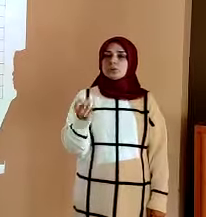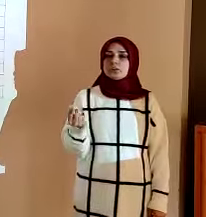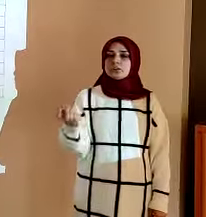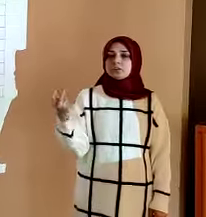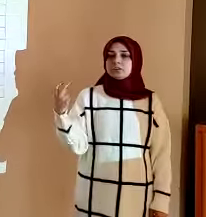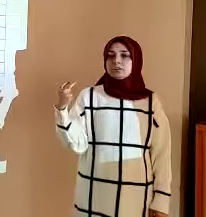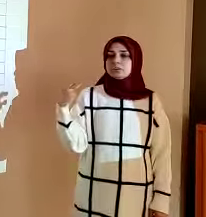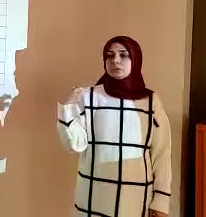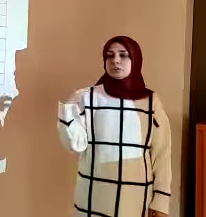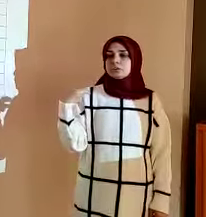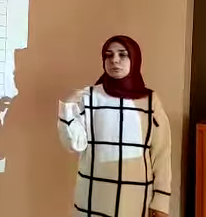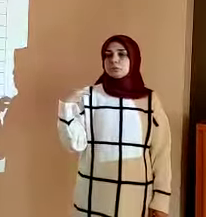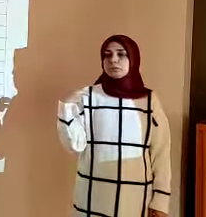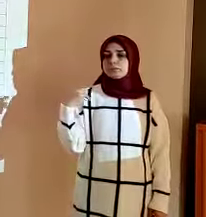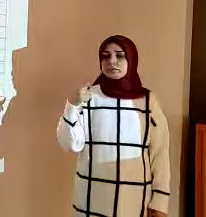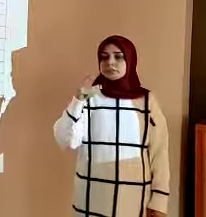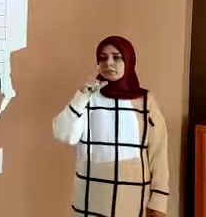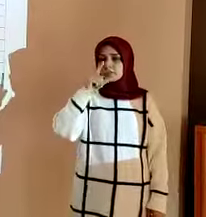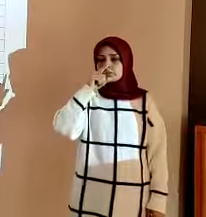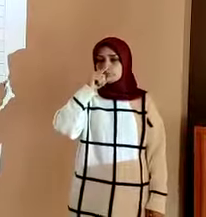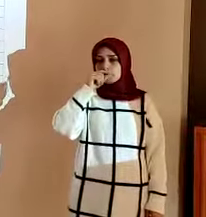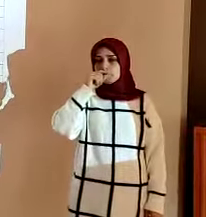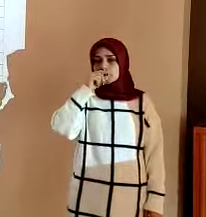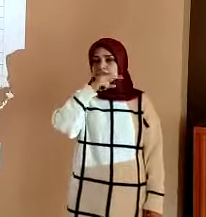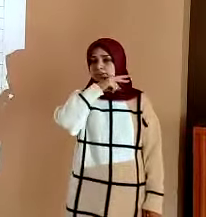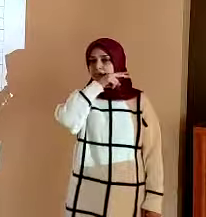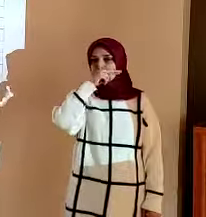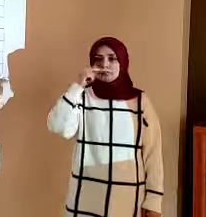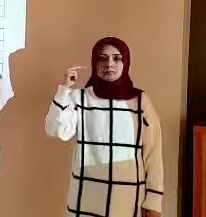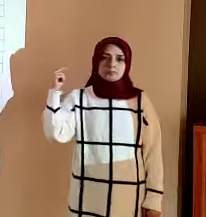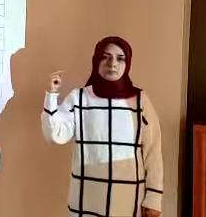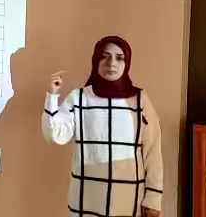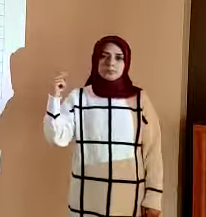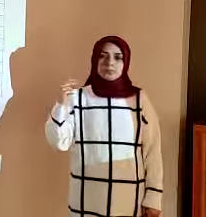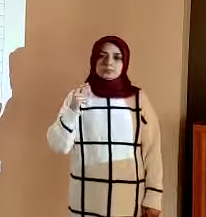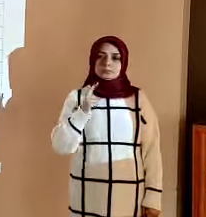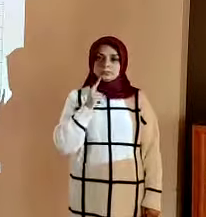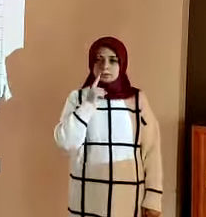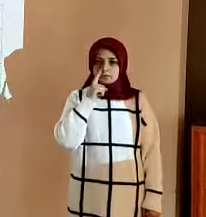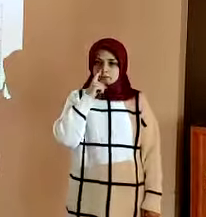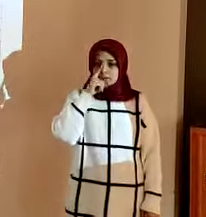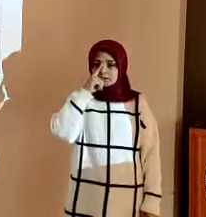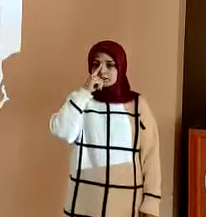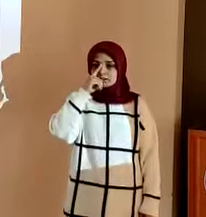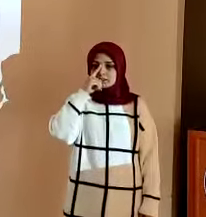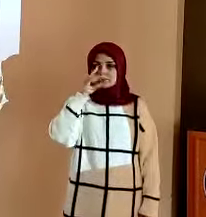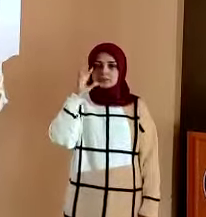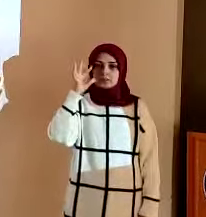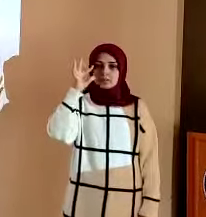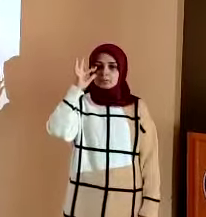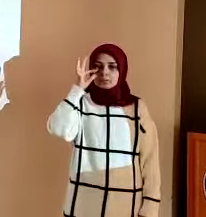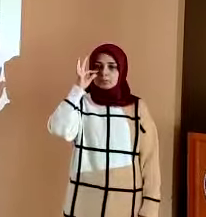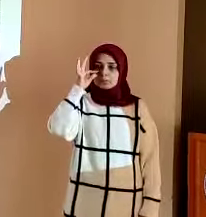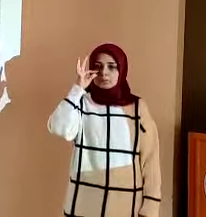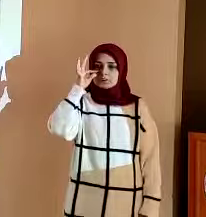ocak, Şubat, Mart ya da Mart, Nisan,